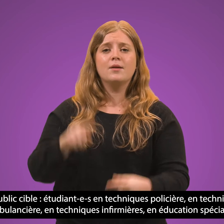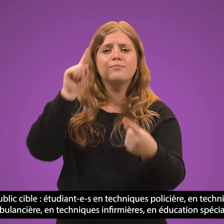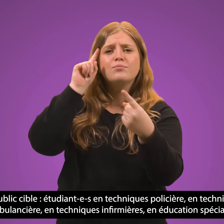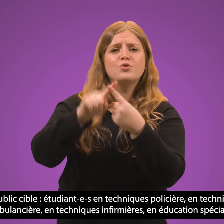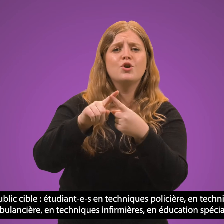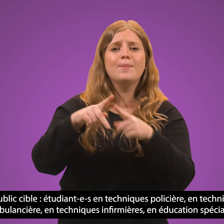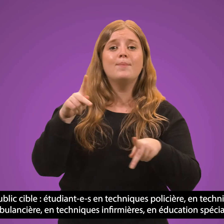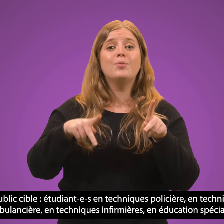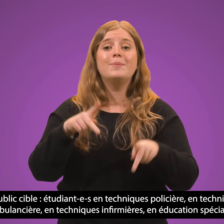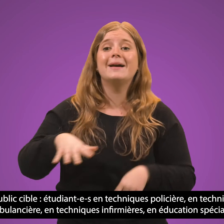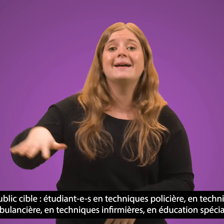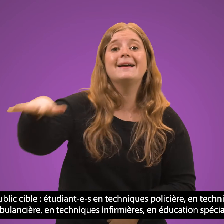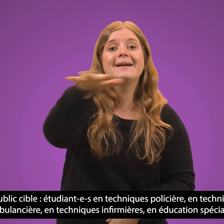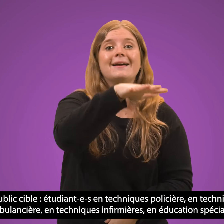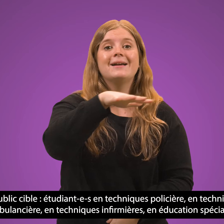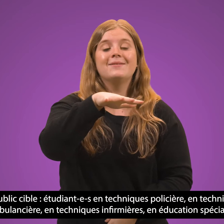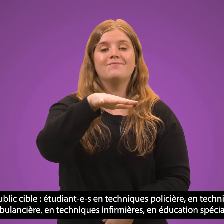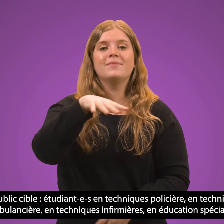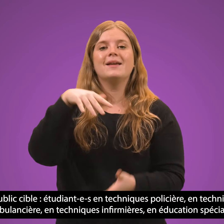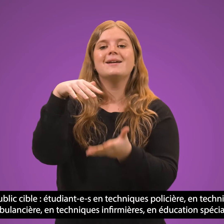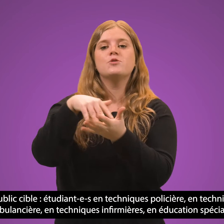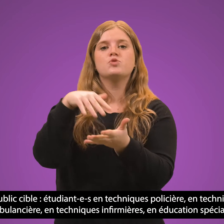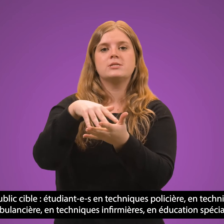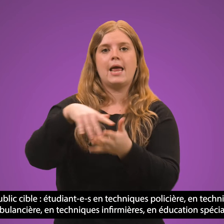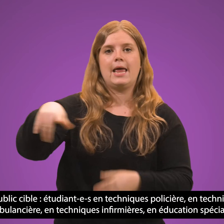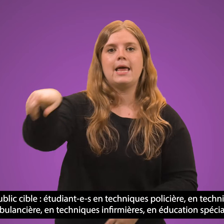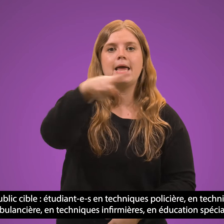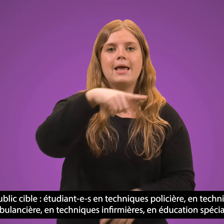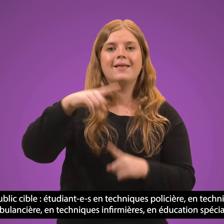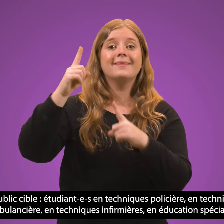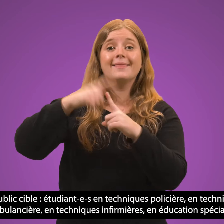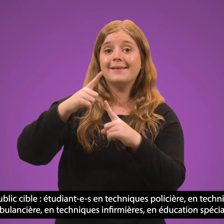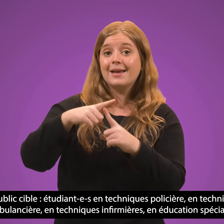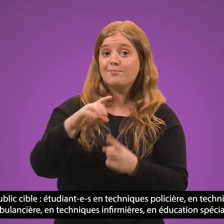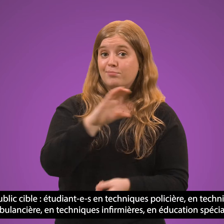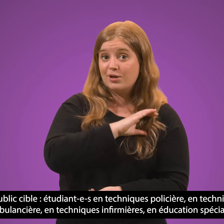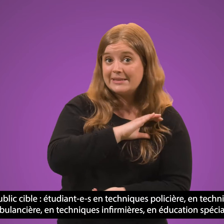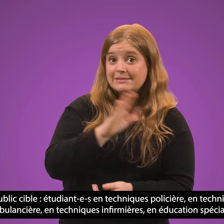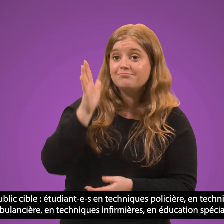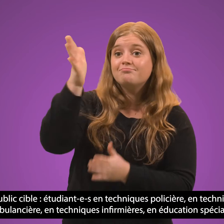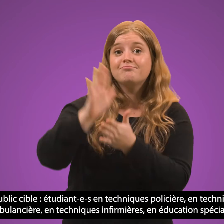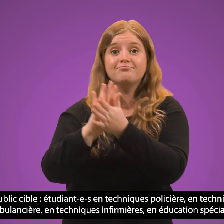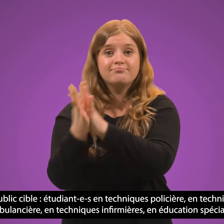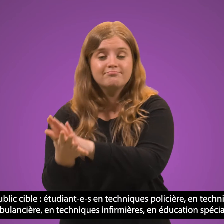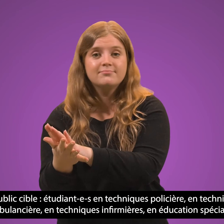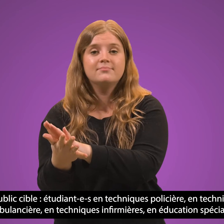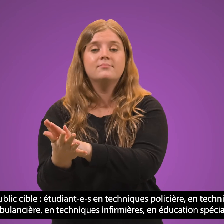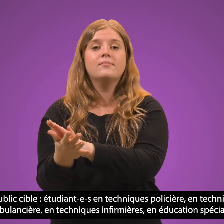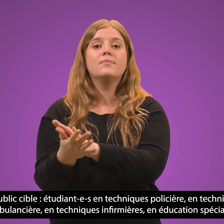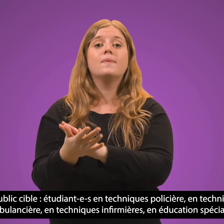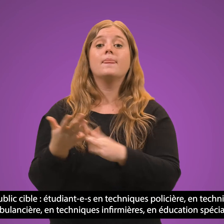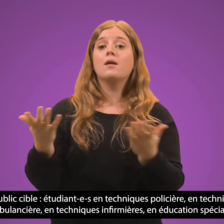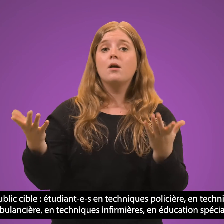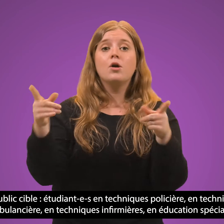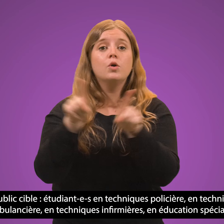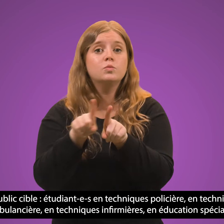public cible étudiants étudiantes en techniques policières en techniques ambulancières en techniques infirmières